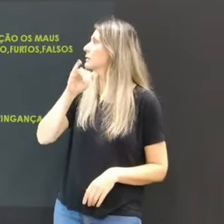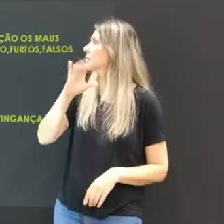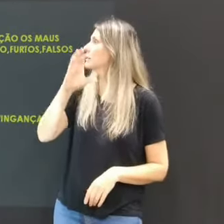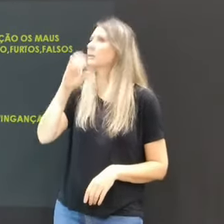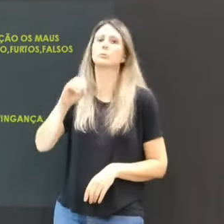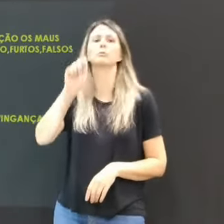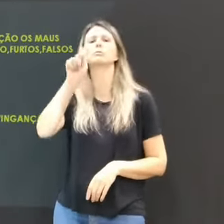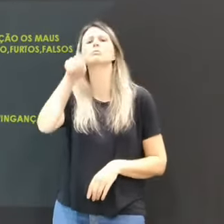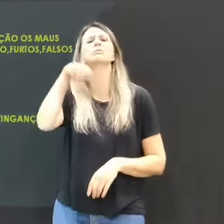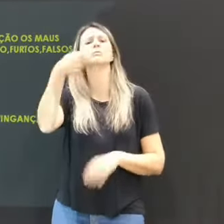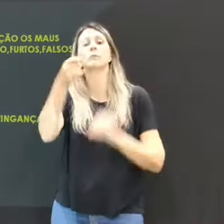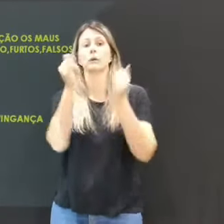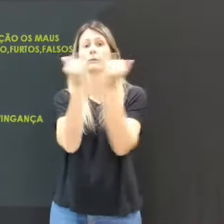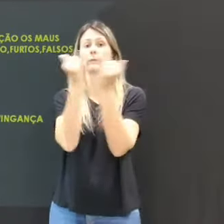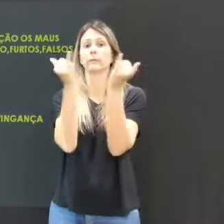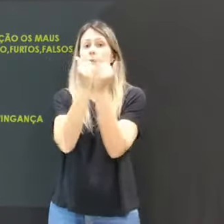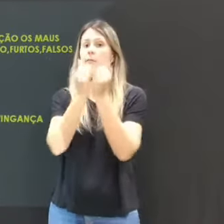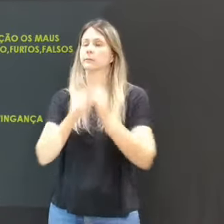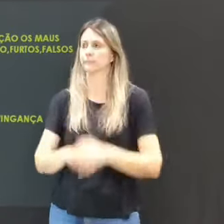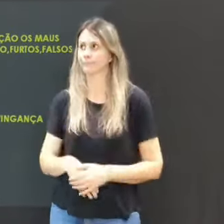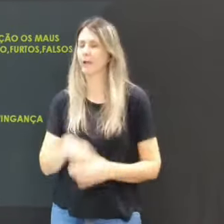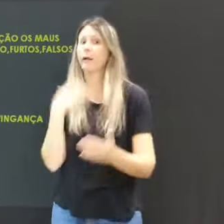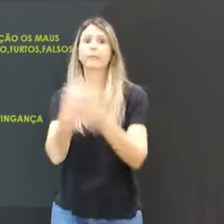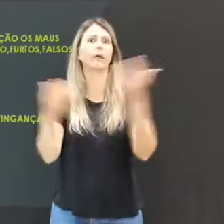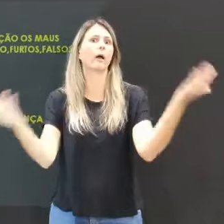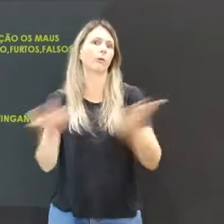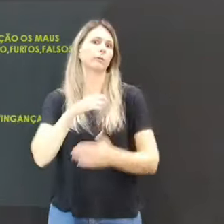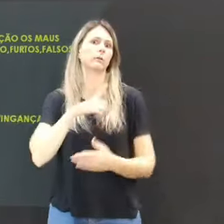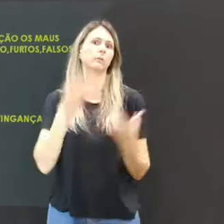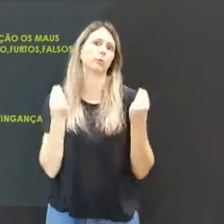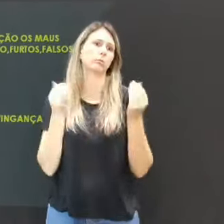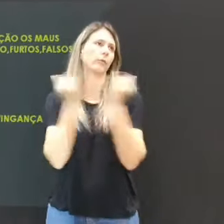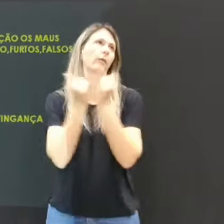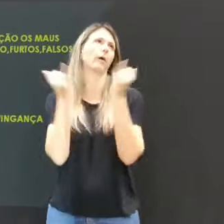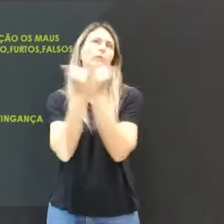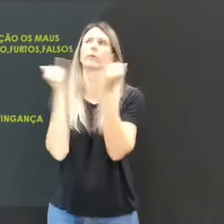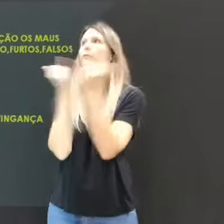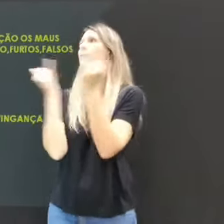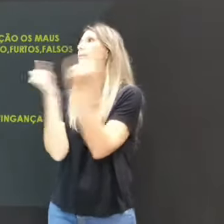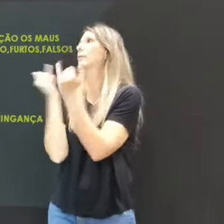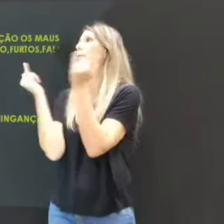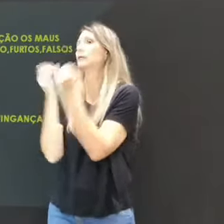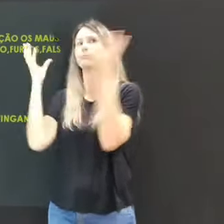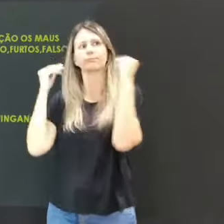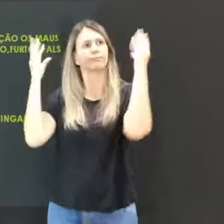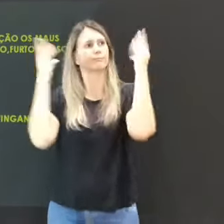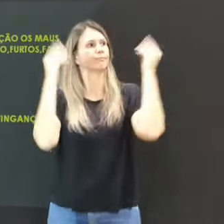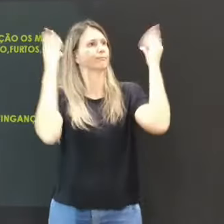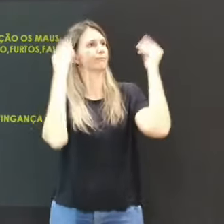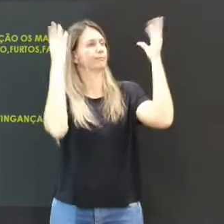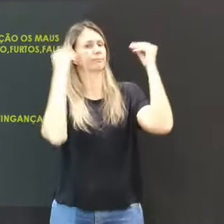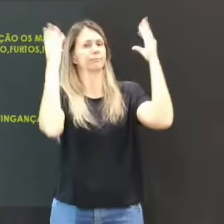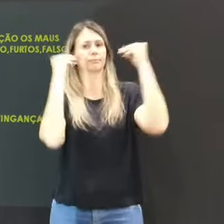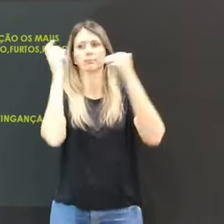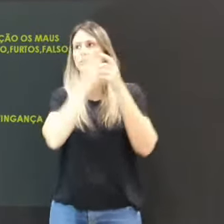Mexerico. Você conhece a palavra? É uma fofoca, é um tipo de fofoca. Tem muitas pessoas fofoqueiras que ficam falando o tempo todo